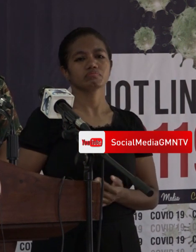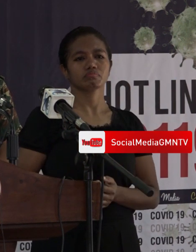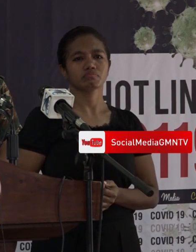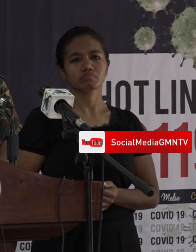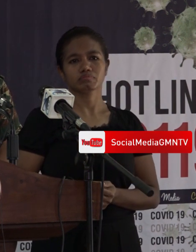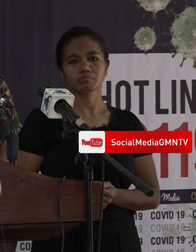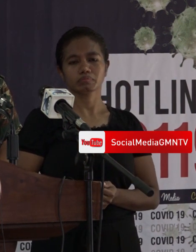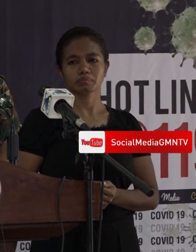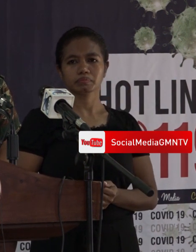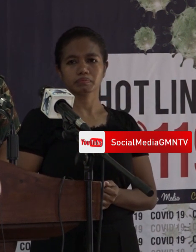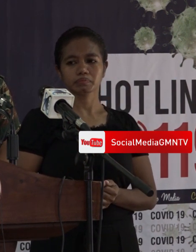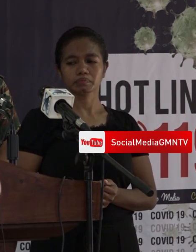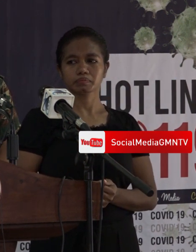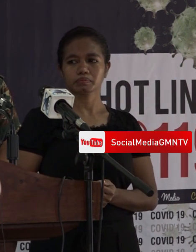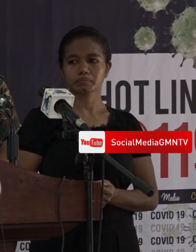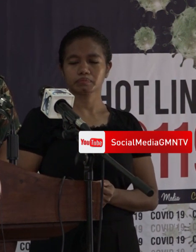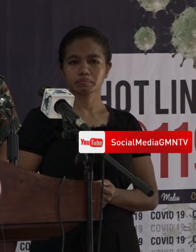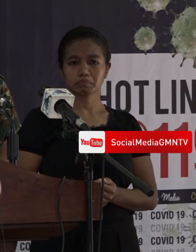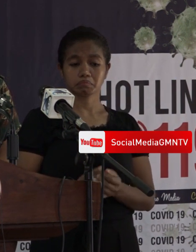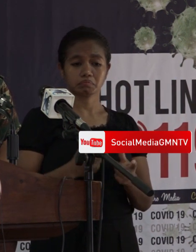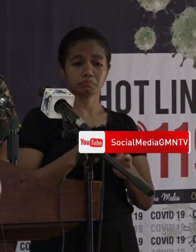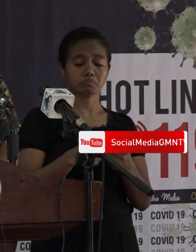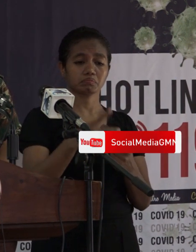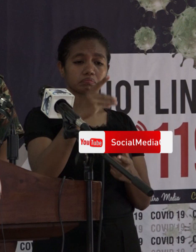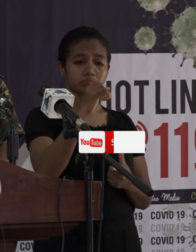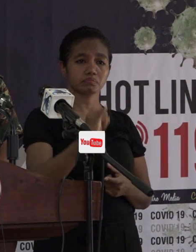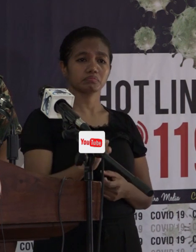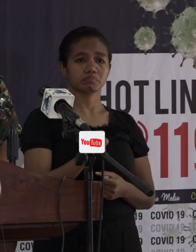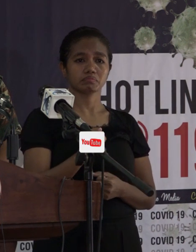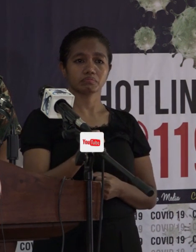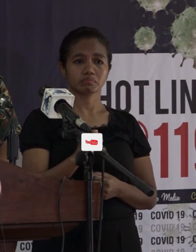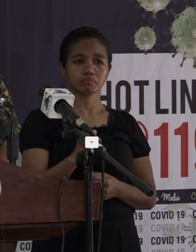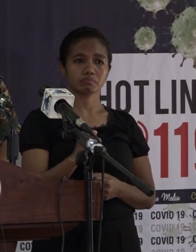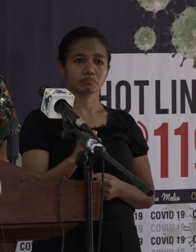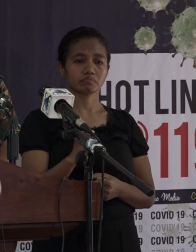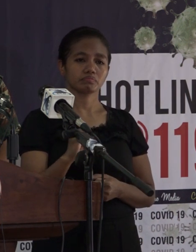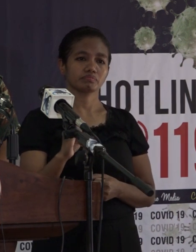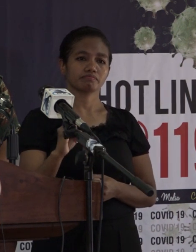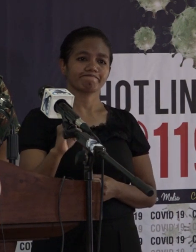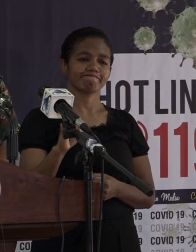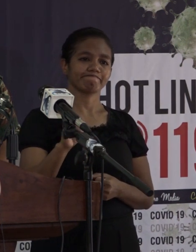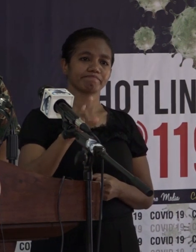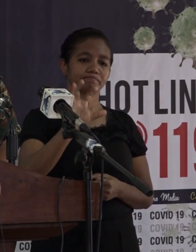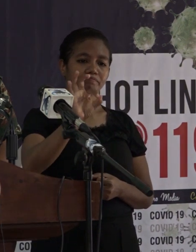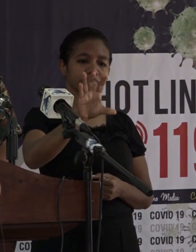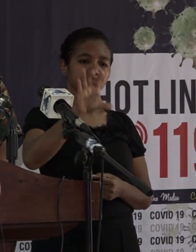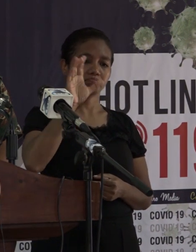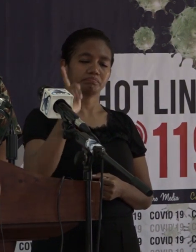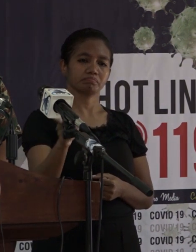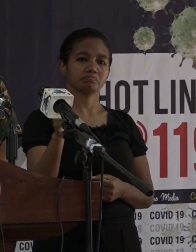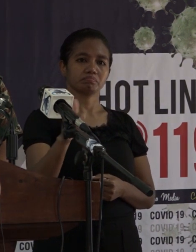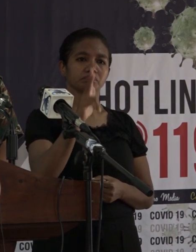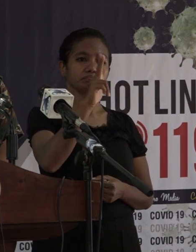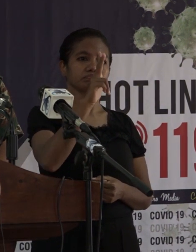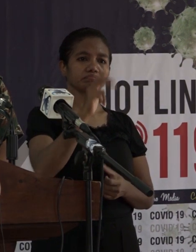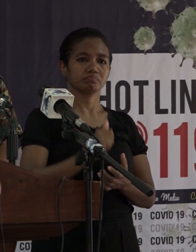governo, o governo providência, e de Laranian, e a atusia Ronu Rosentolo. Mas bem, o